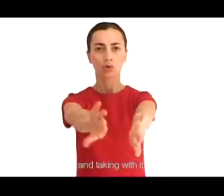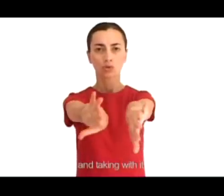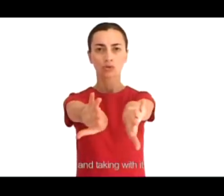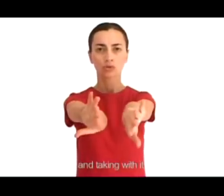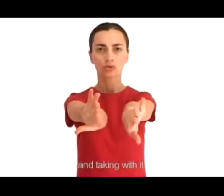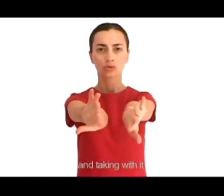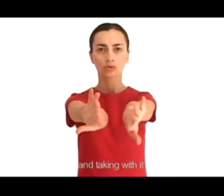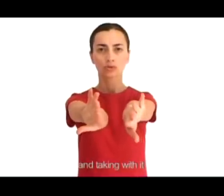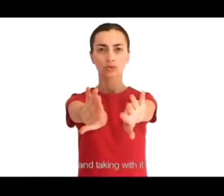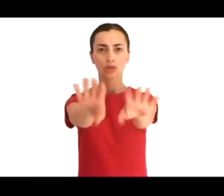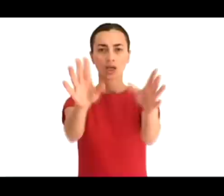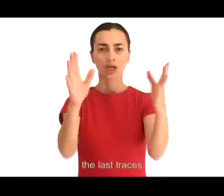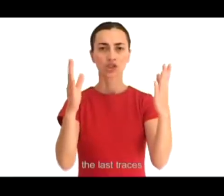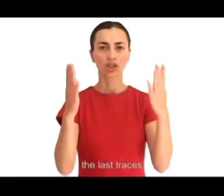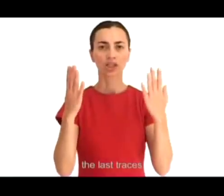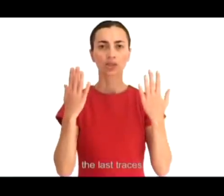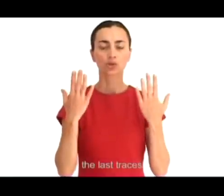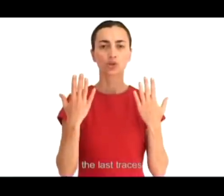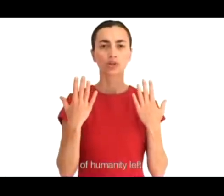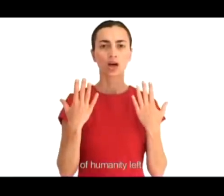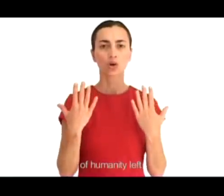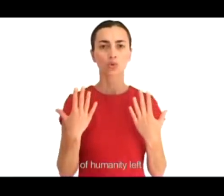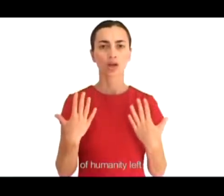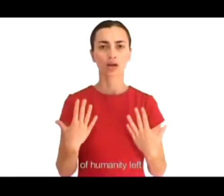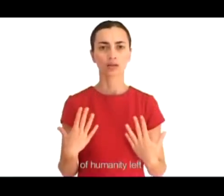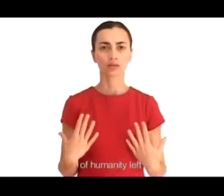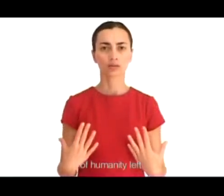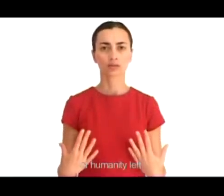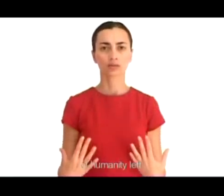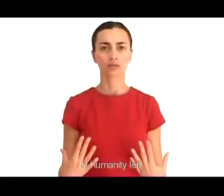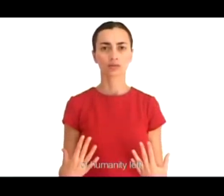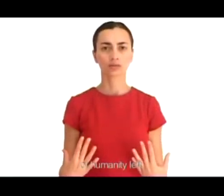עמו את שארית אנושיותה האחרונה